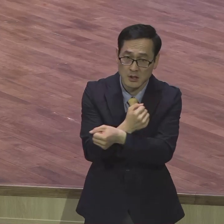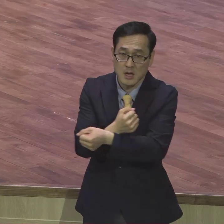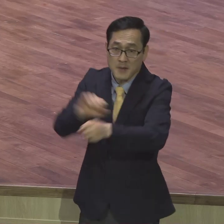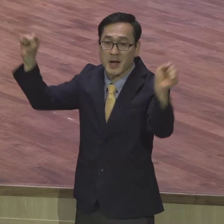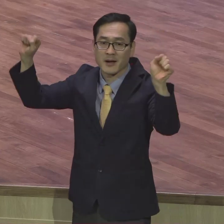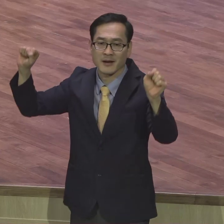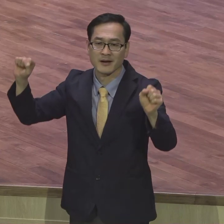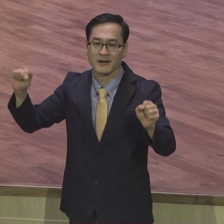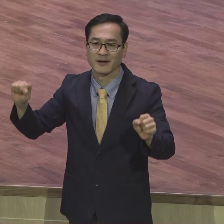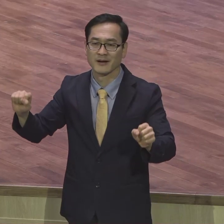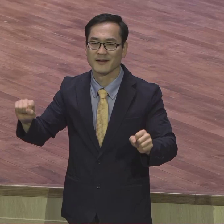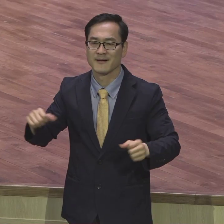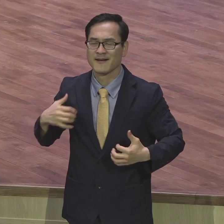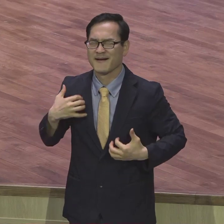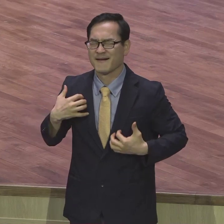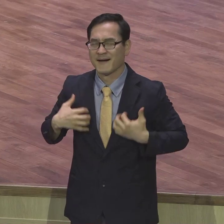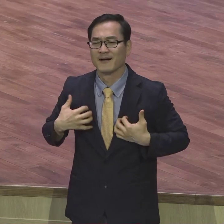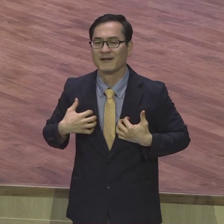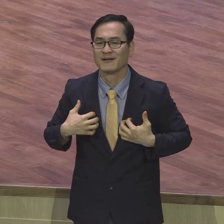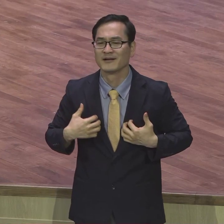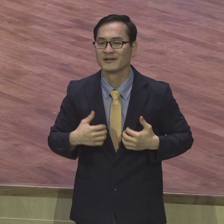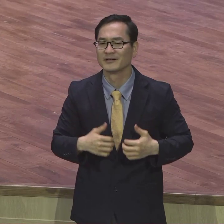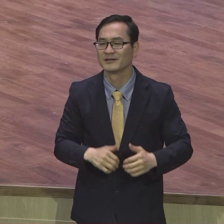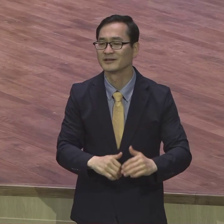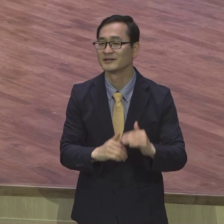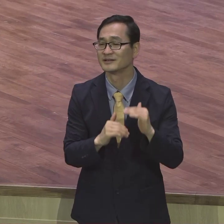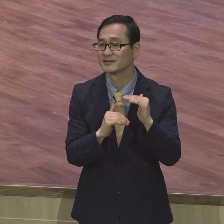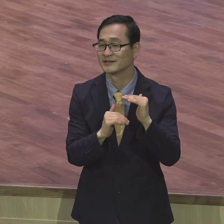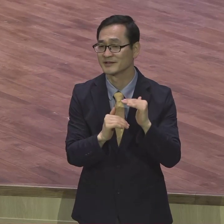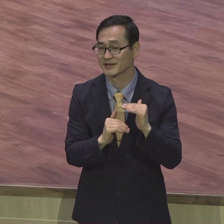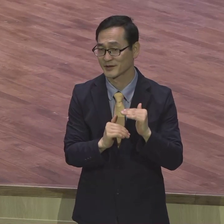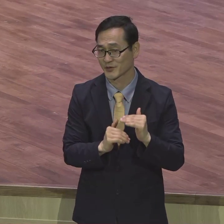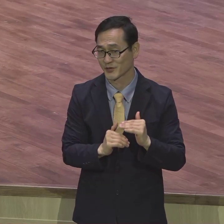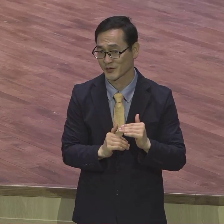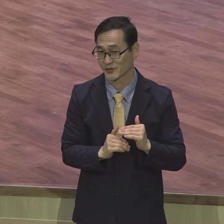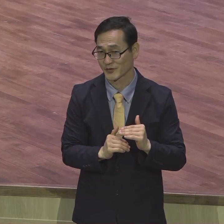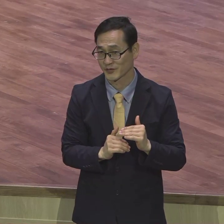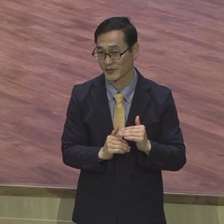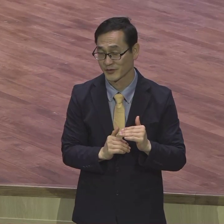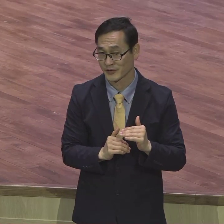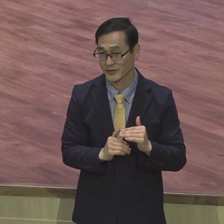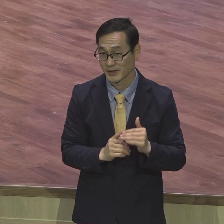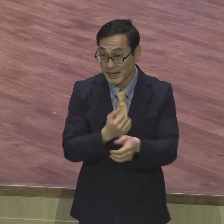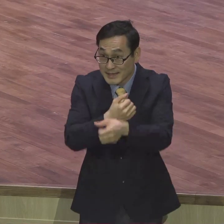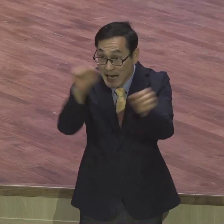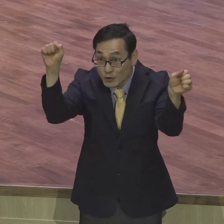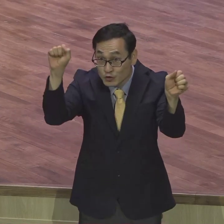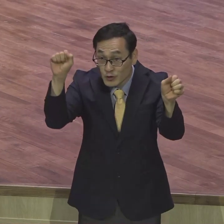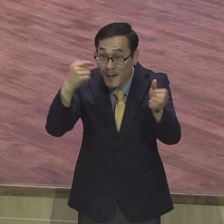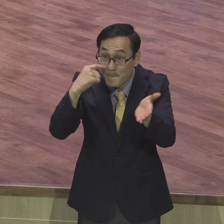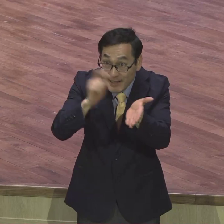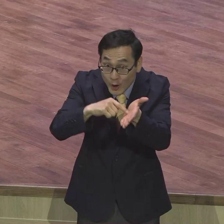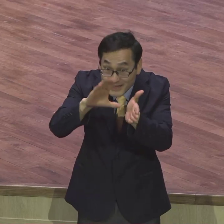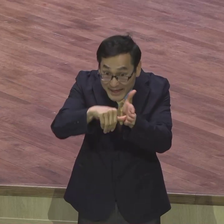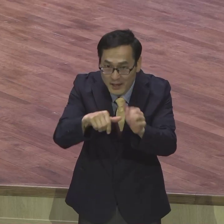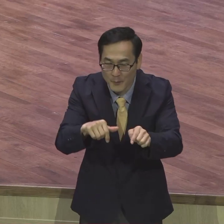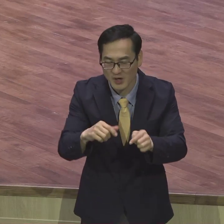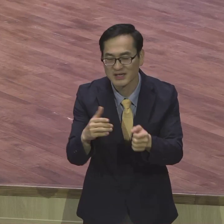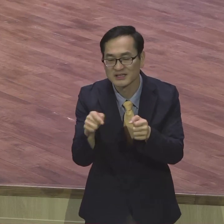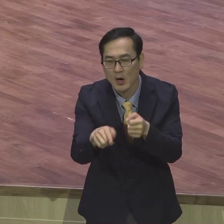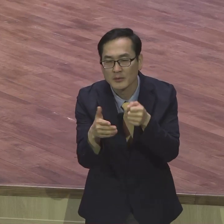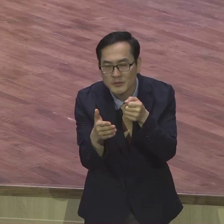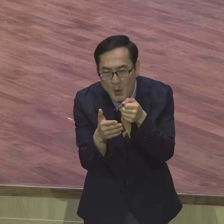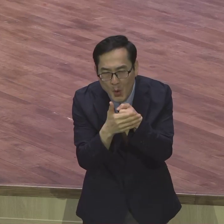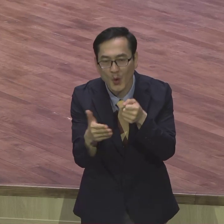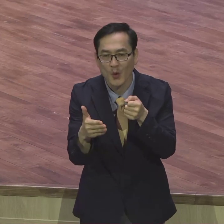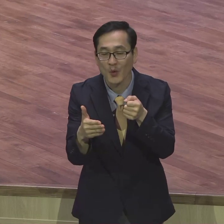참 해방 참 자유를 보게 되는 그 순간 그러므로 마지막 세 번째는 로마 12장 1절입니다.